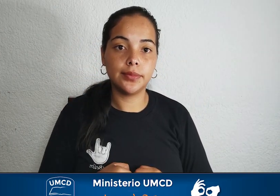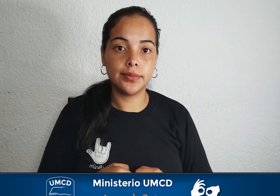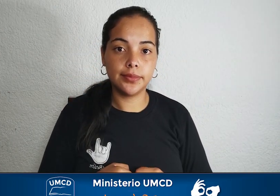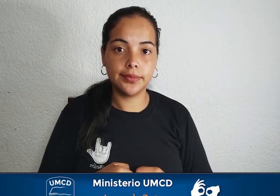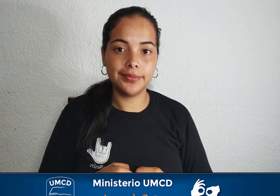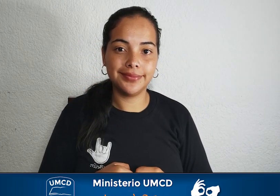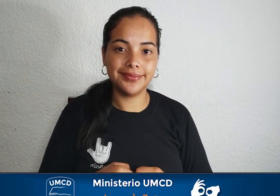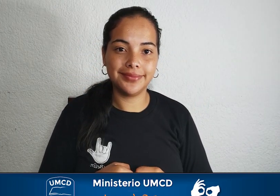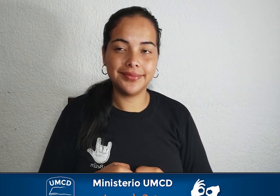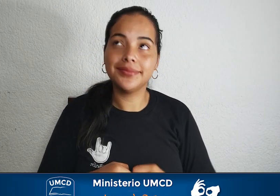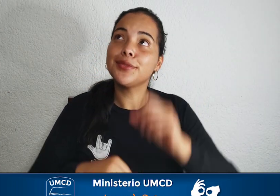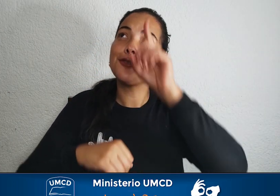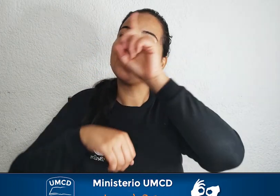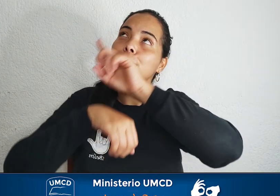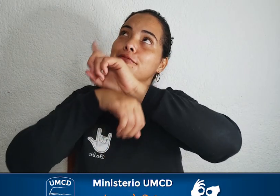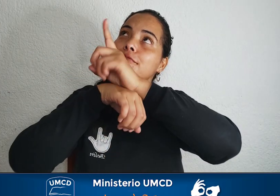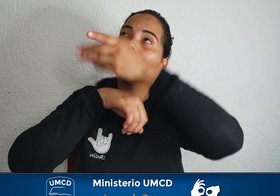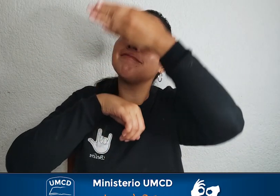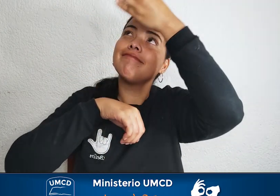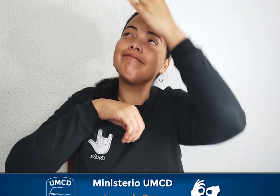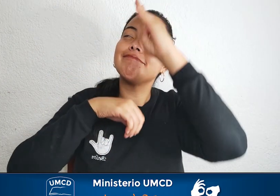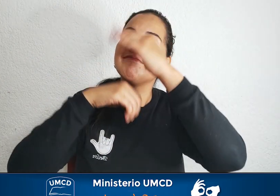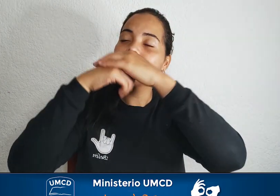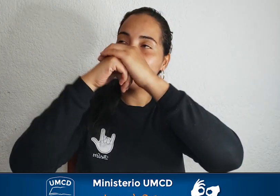con Dios.